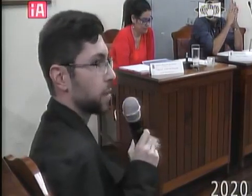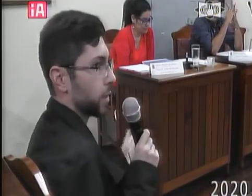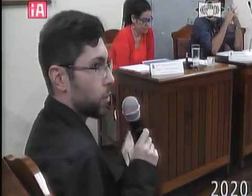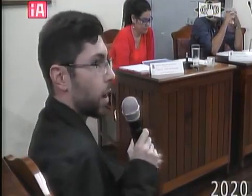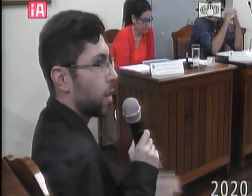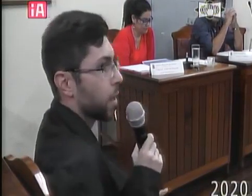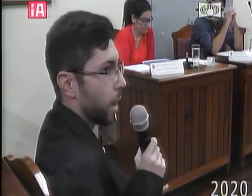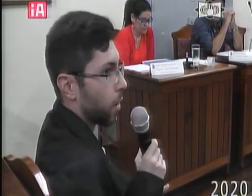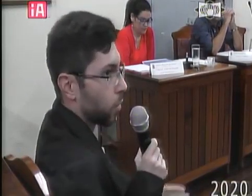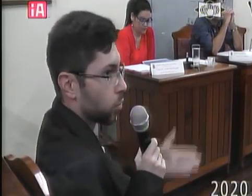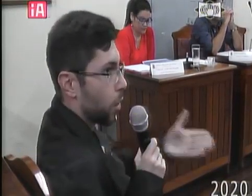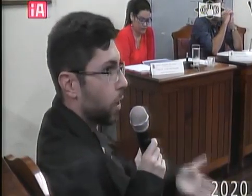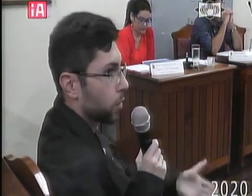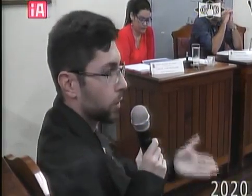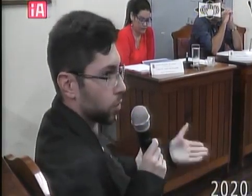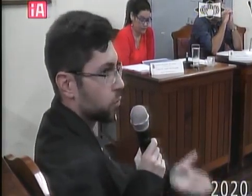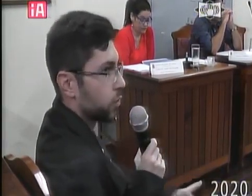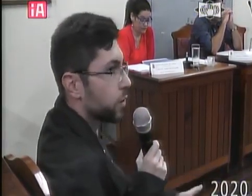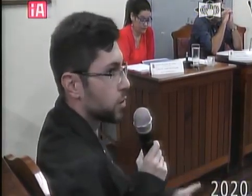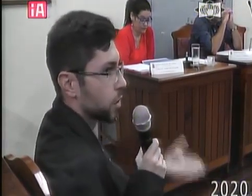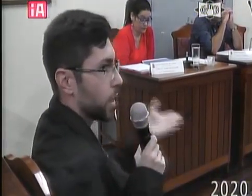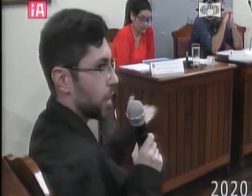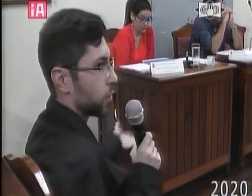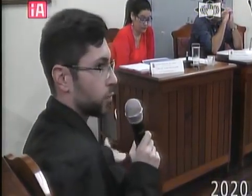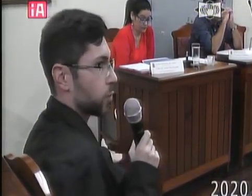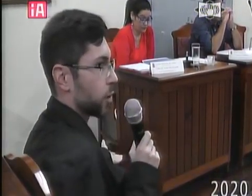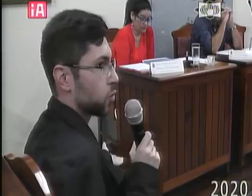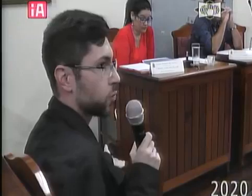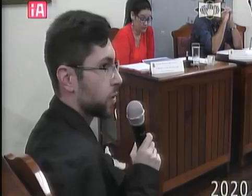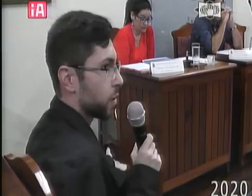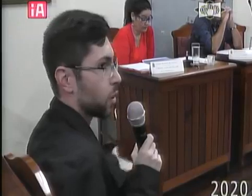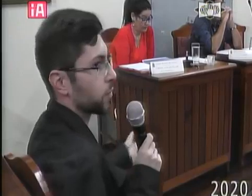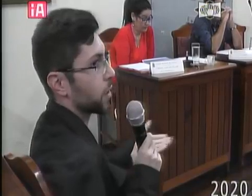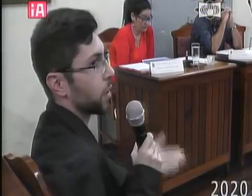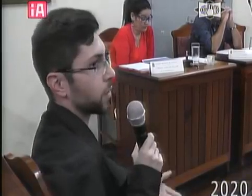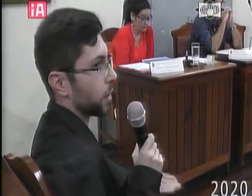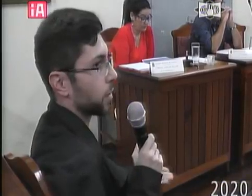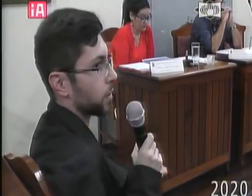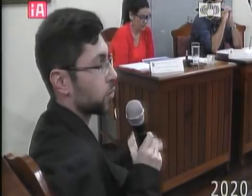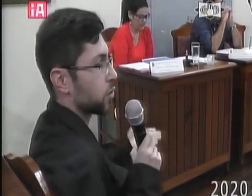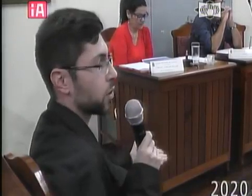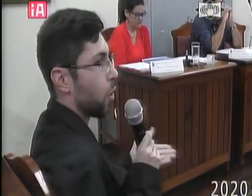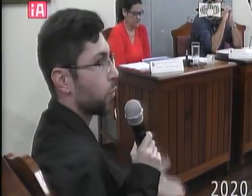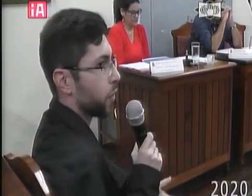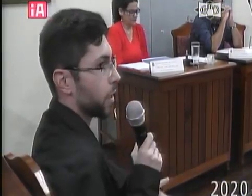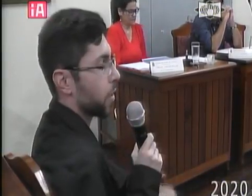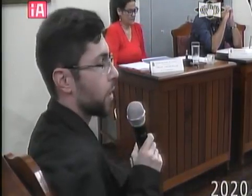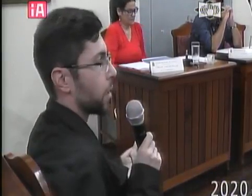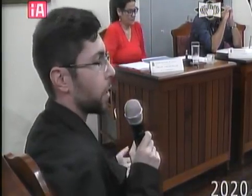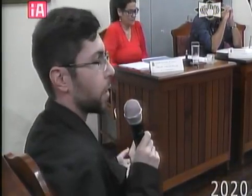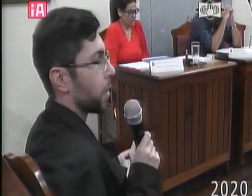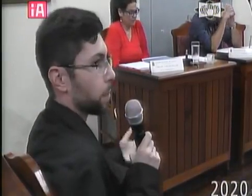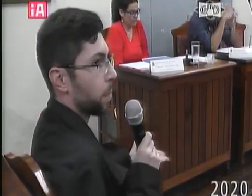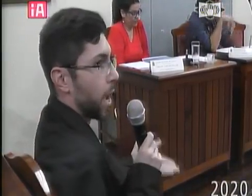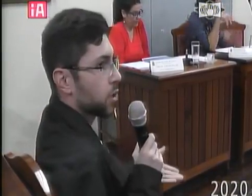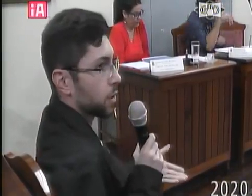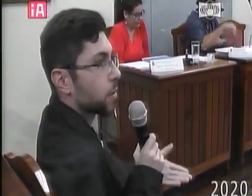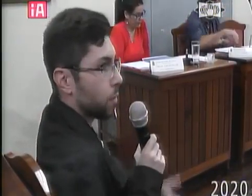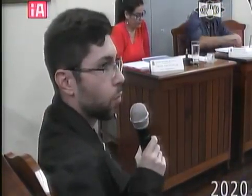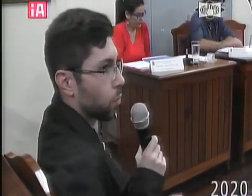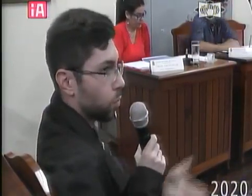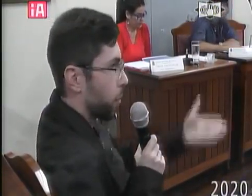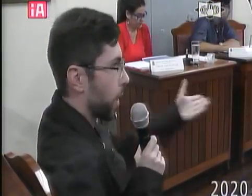obviamente, tem que se adequar ao atual ano, né, 2020. Ele foi feito para o ano de 2019. Né? Então, se houver